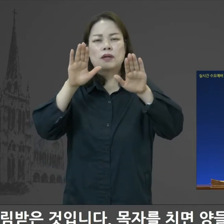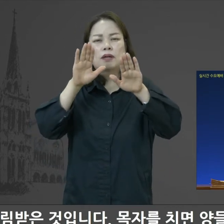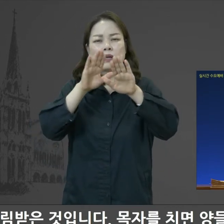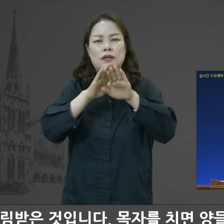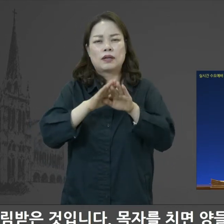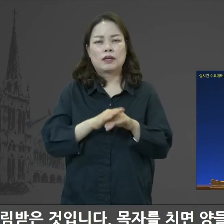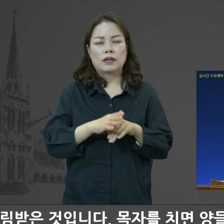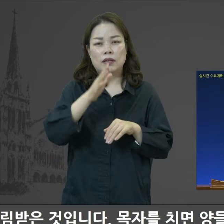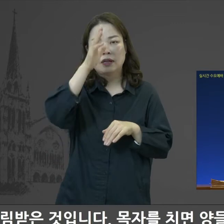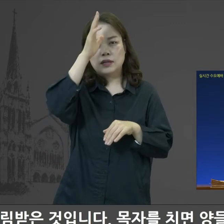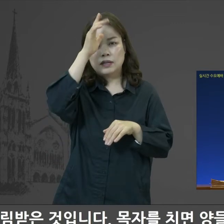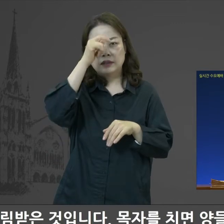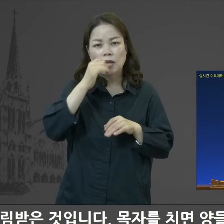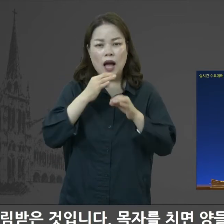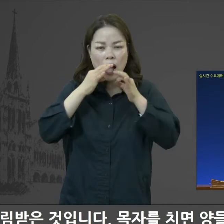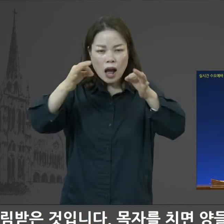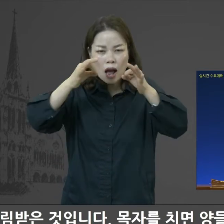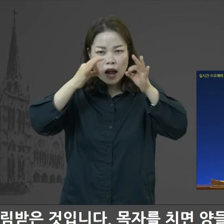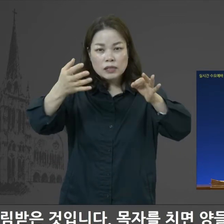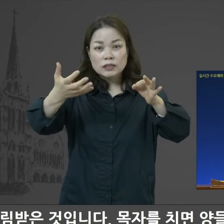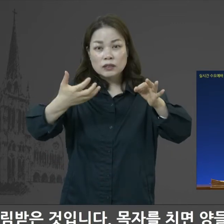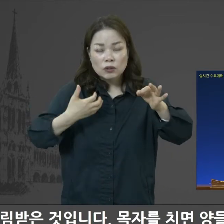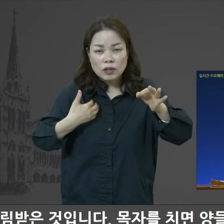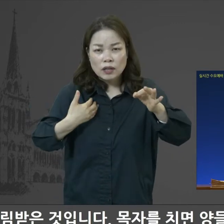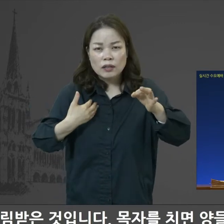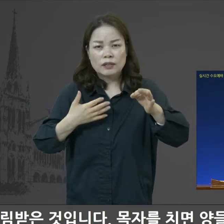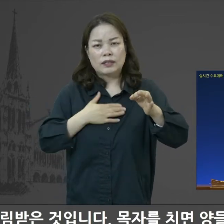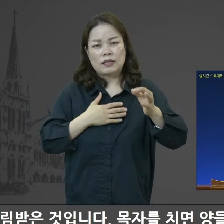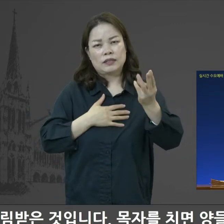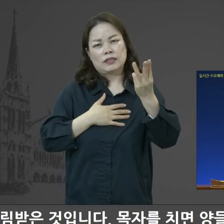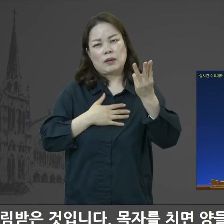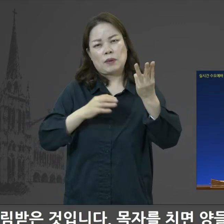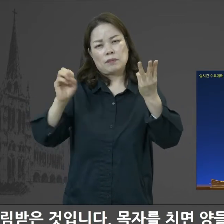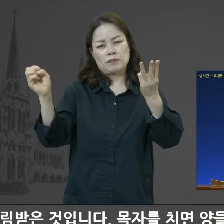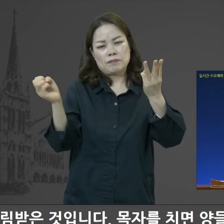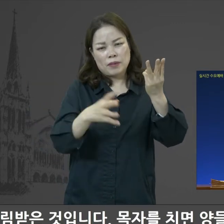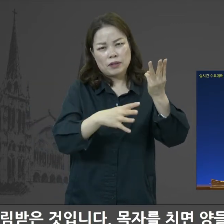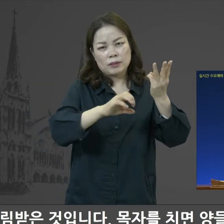다굴기 전에 내가 3번 나를 부인하리라.